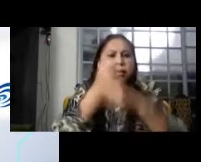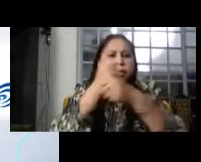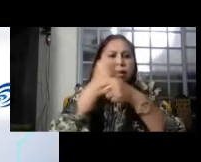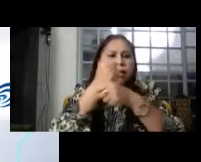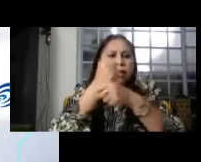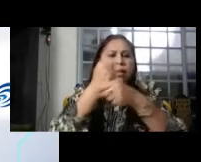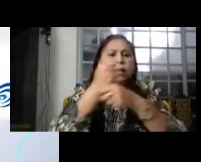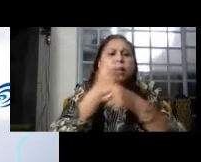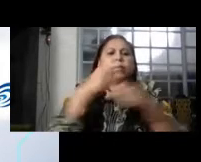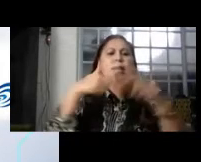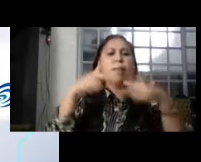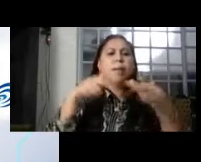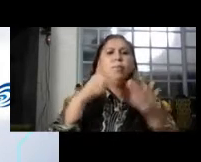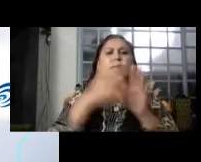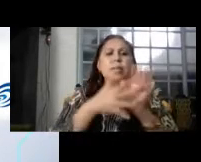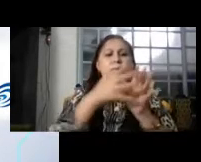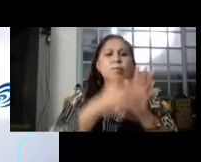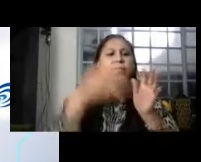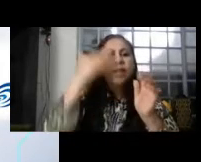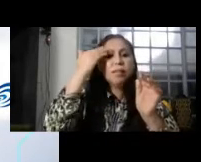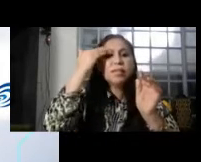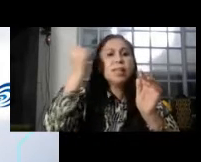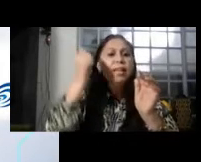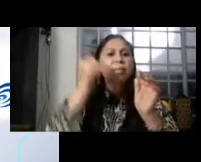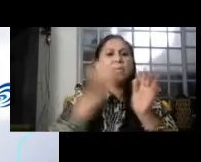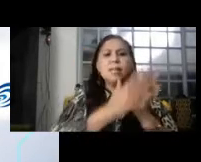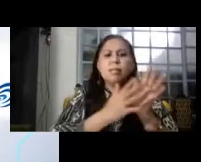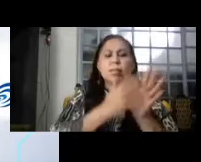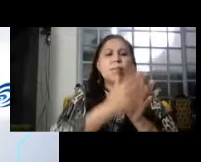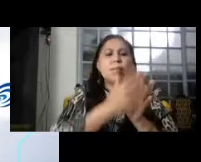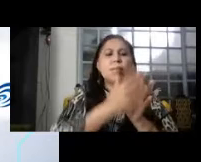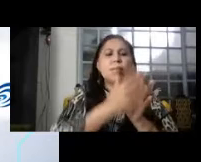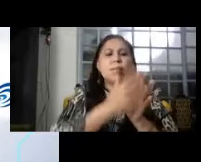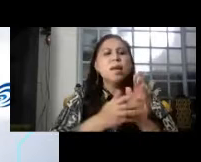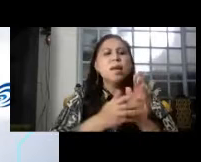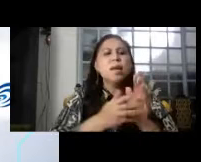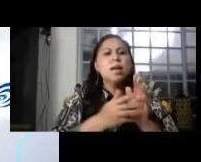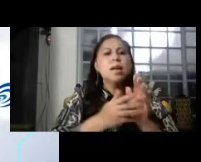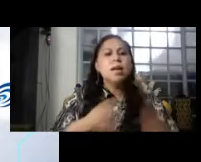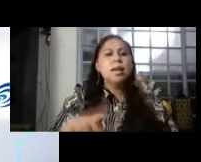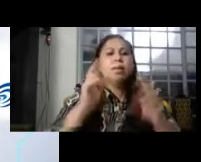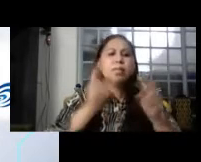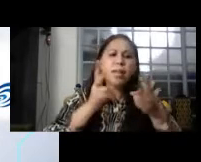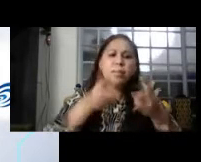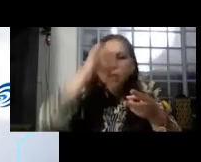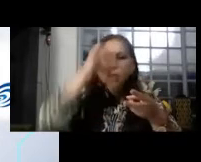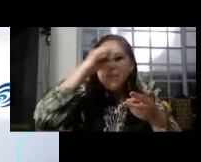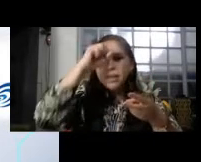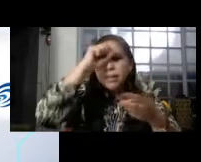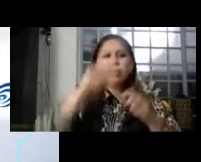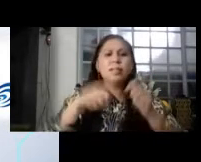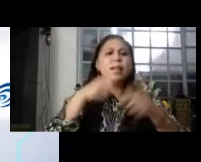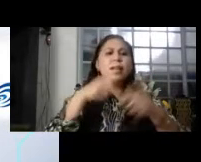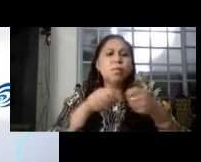anos que eu trabalho com Libras. Não vou dizer que eu sei Libras, não, que eu trabalho com Libras. E eu sempre estou